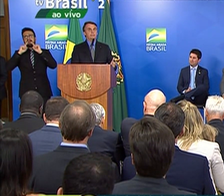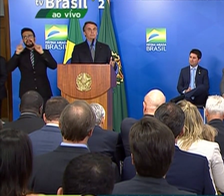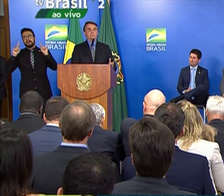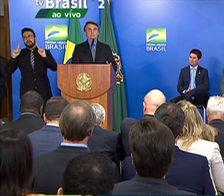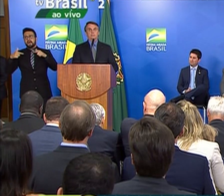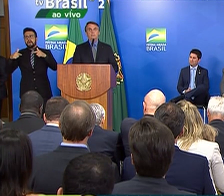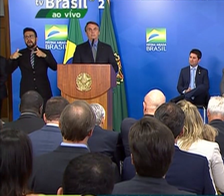patrões